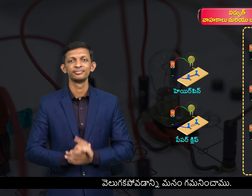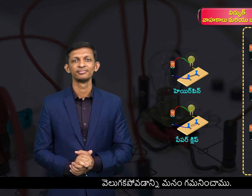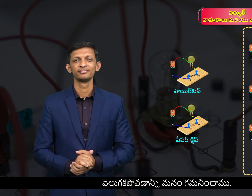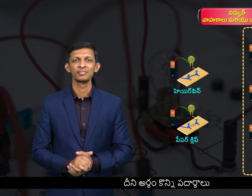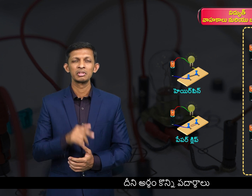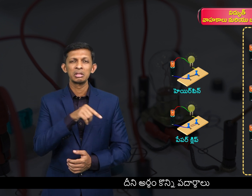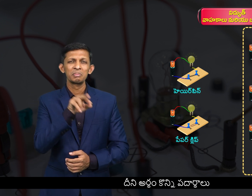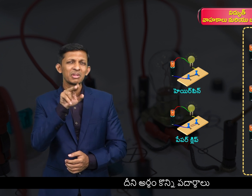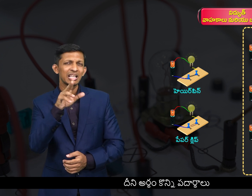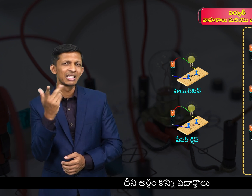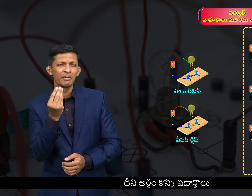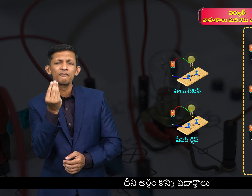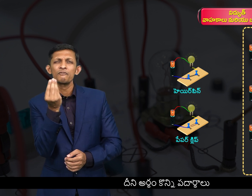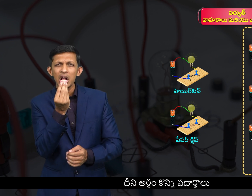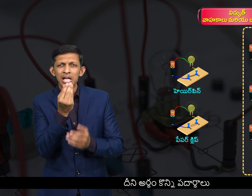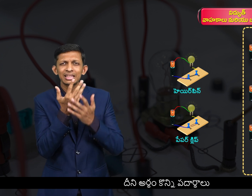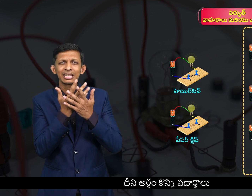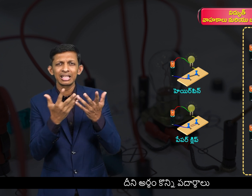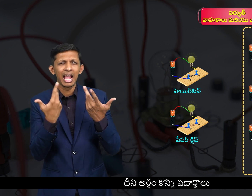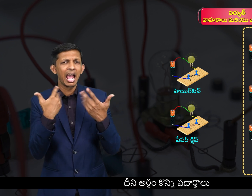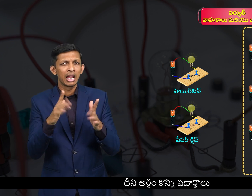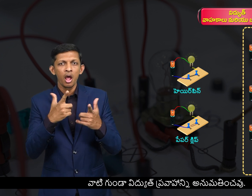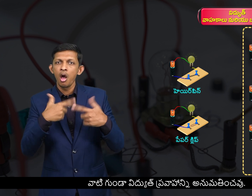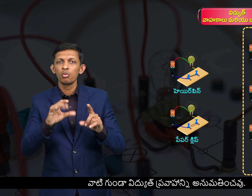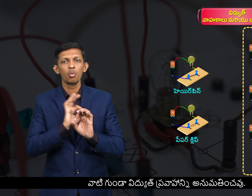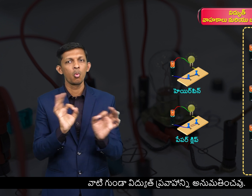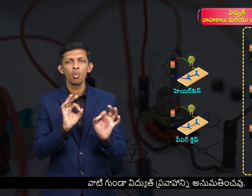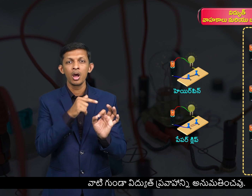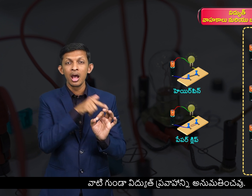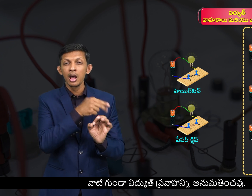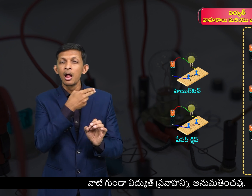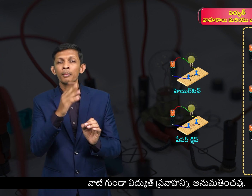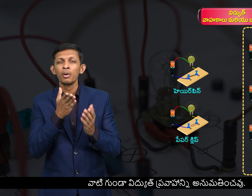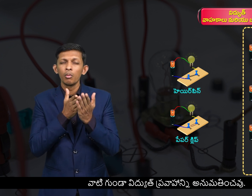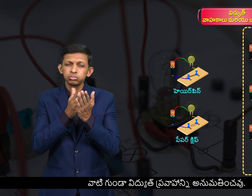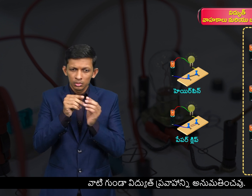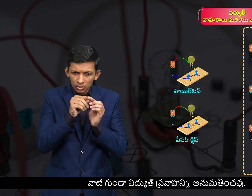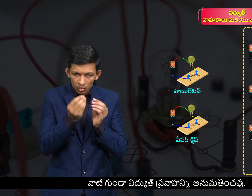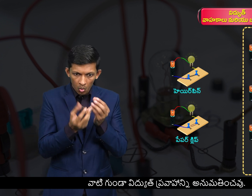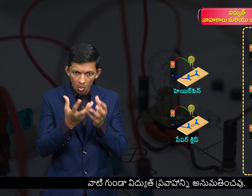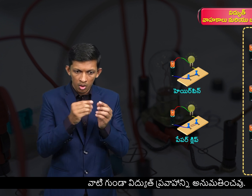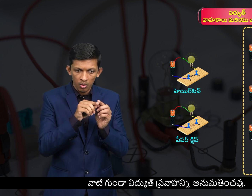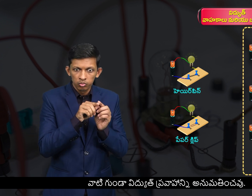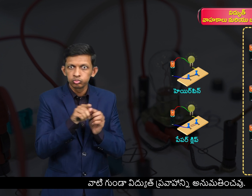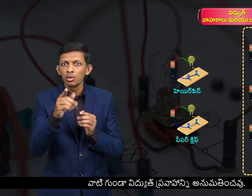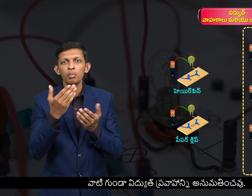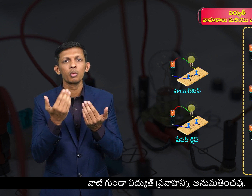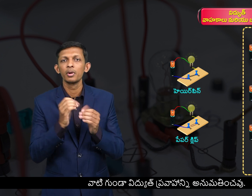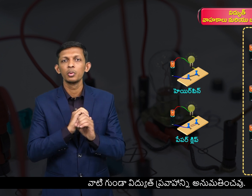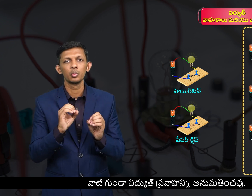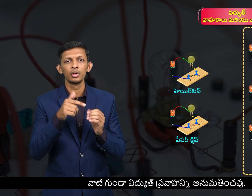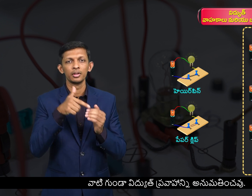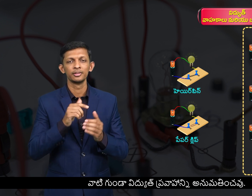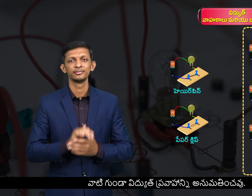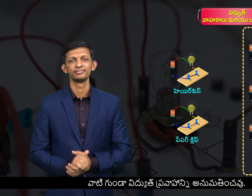గమనించాము. దీని అర్థం కొన్ని పదార్థాలు వాటి గుండా విద్యుత్ ప్రవాహాన్ని అనుమతించవు.